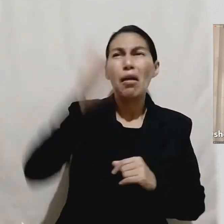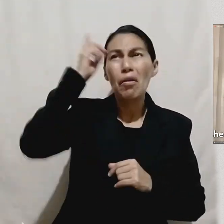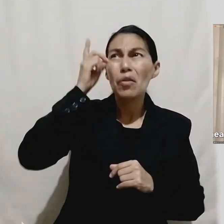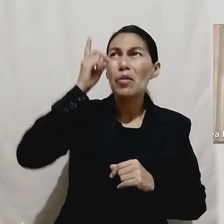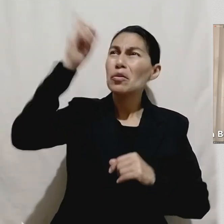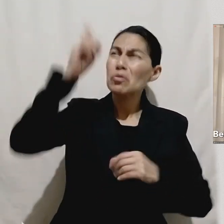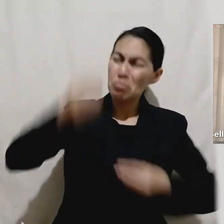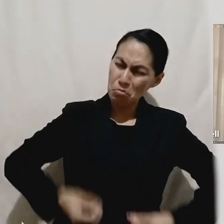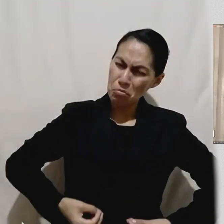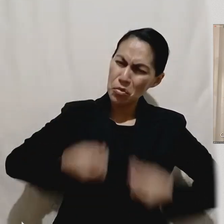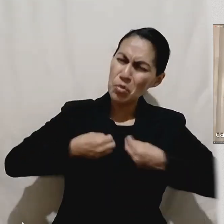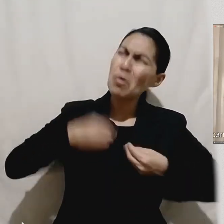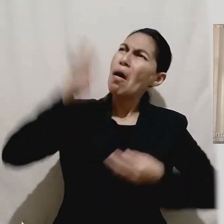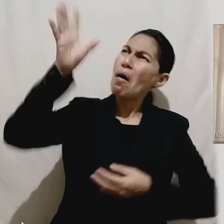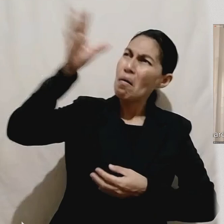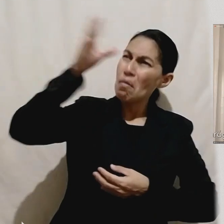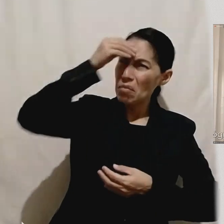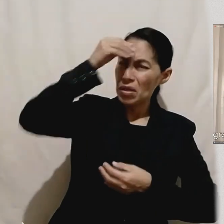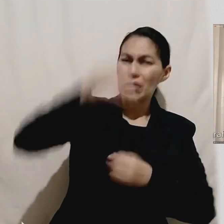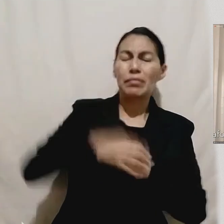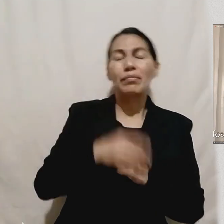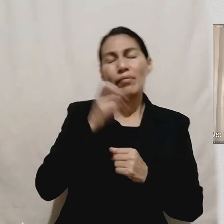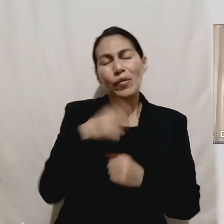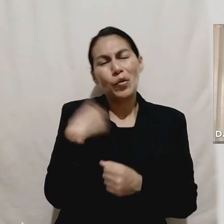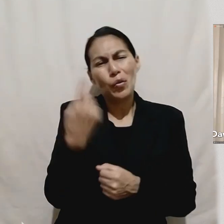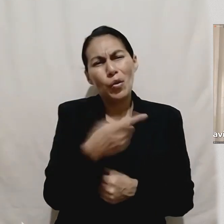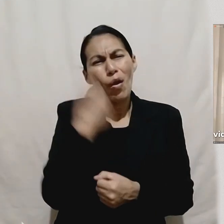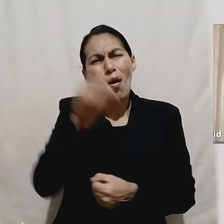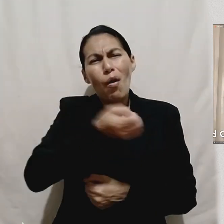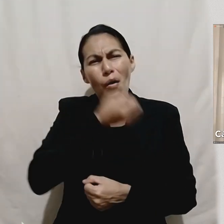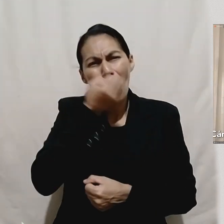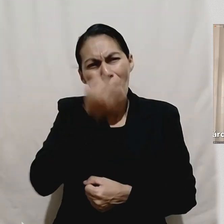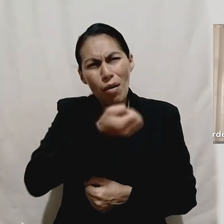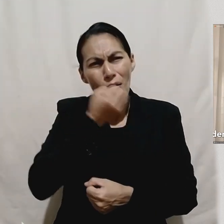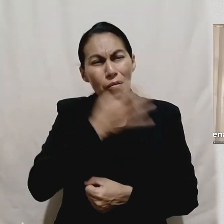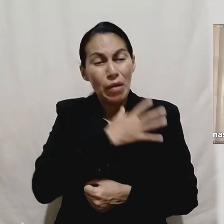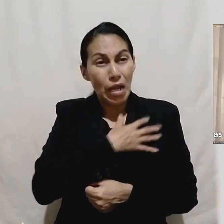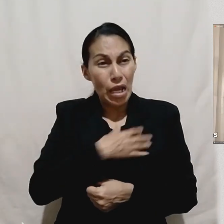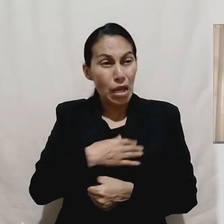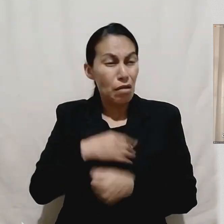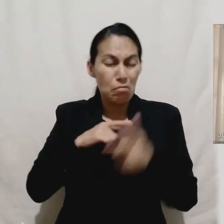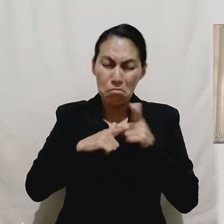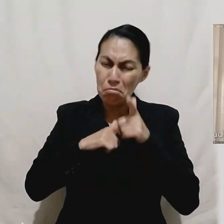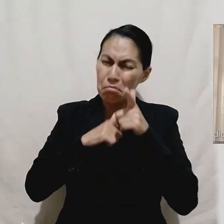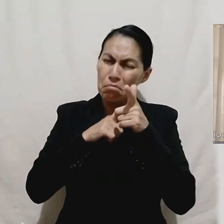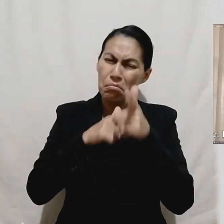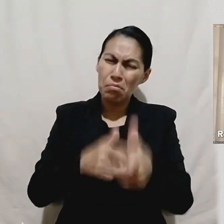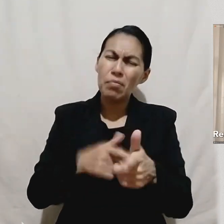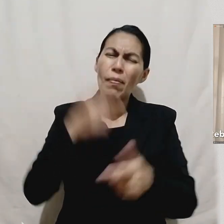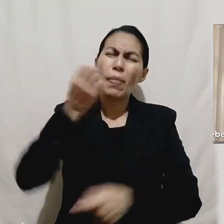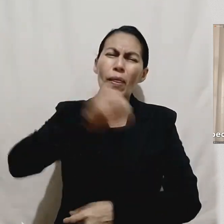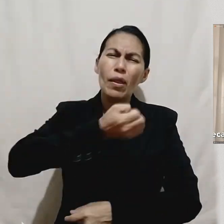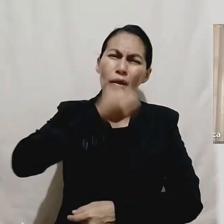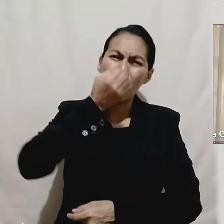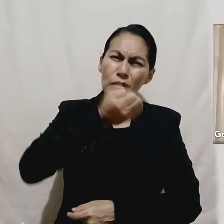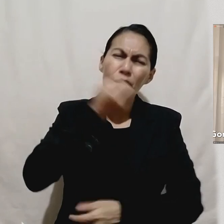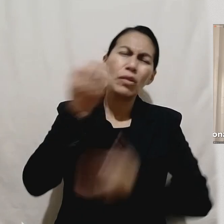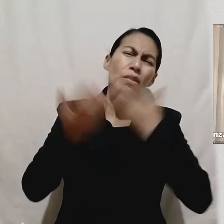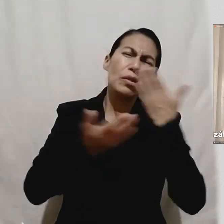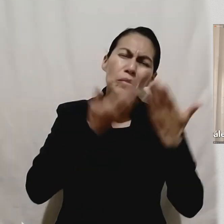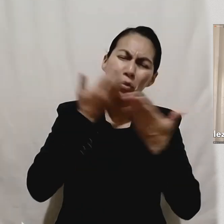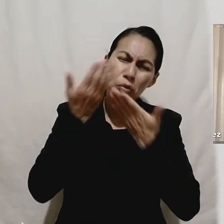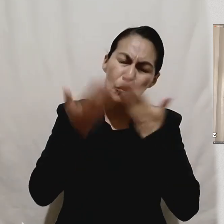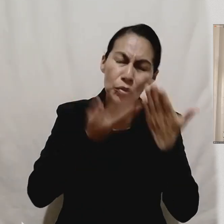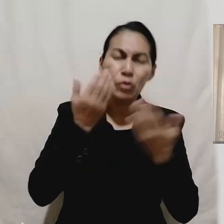vivo Y entonces oramos para que nunca dejen esa experiencia en oración y estudio